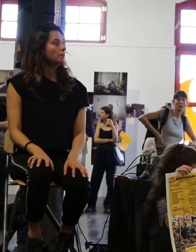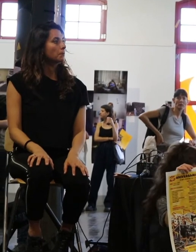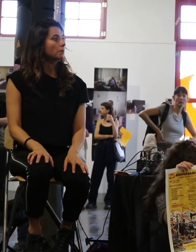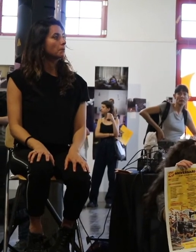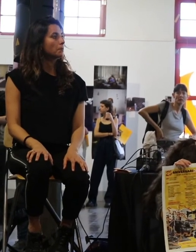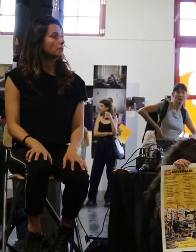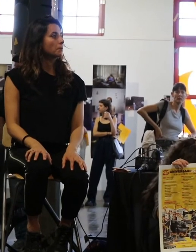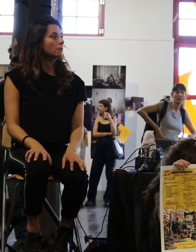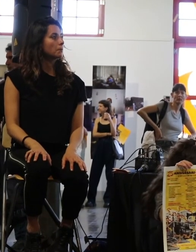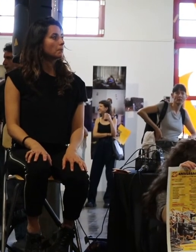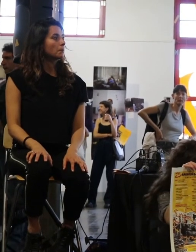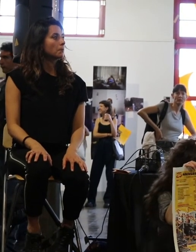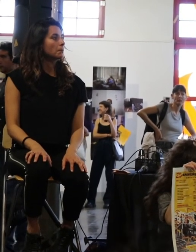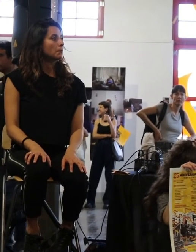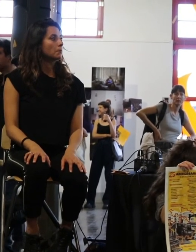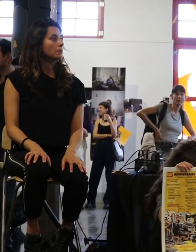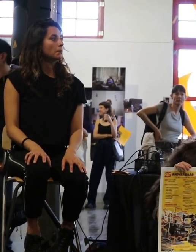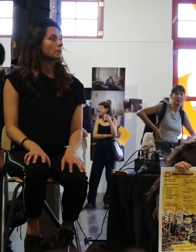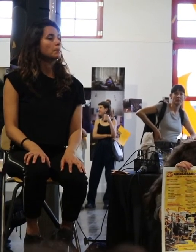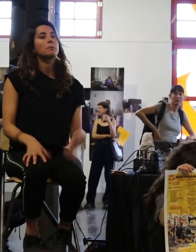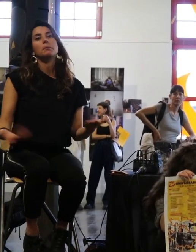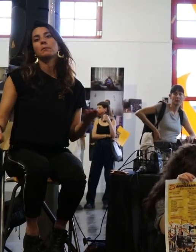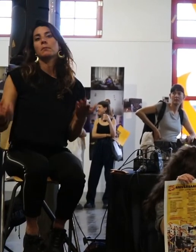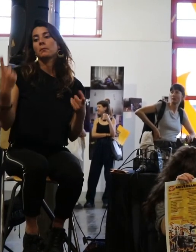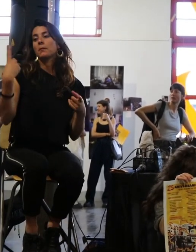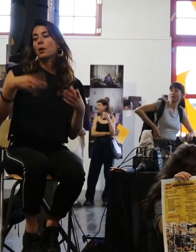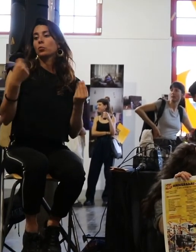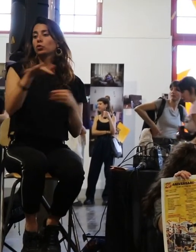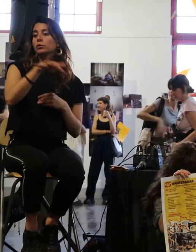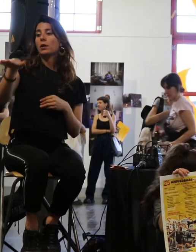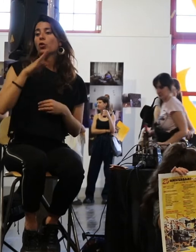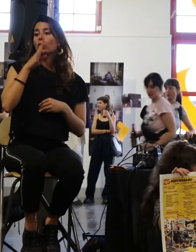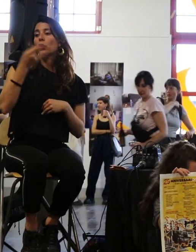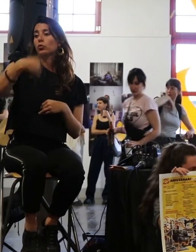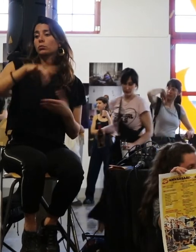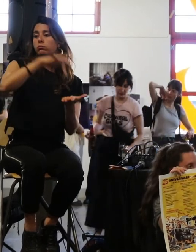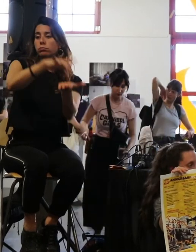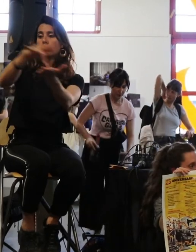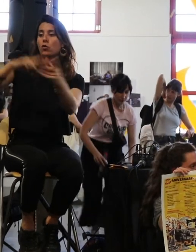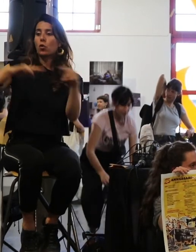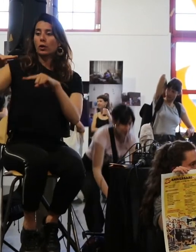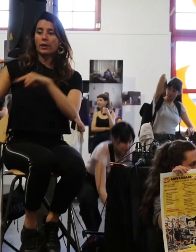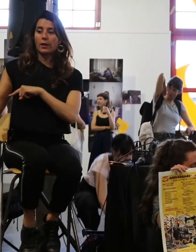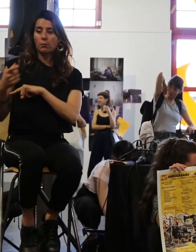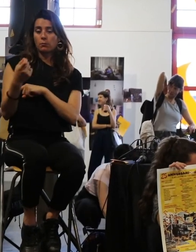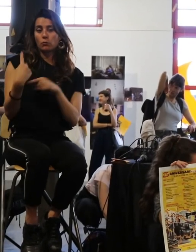queríamos pasar y organizar algo. Y será una semana de reflexión